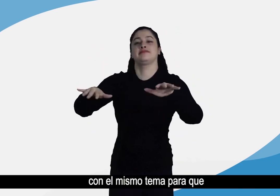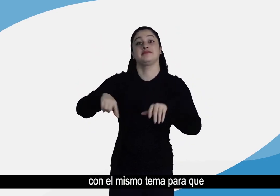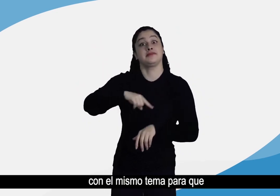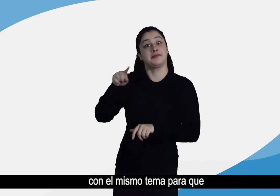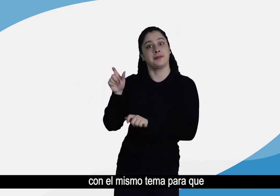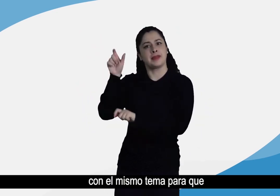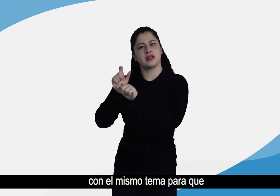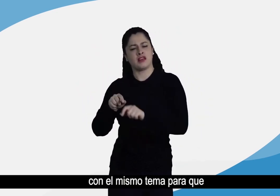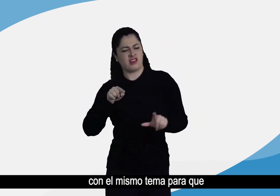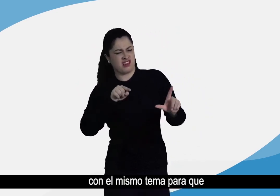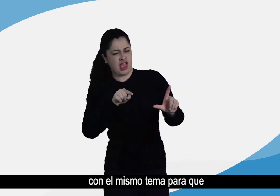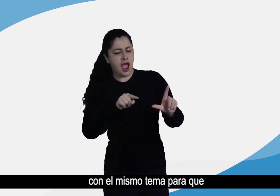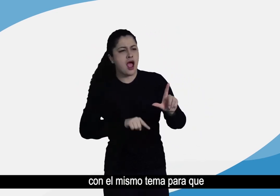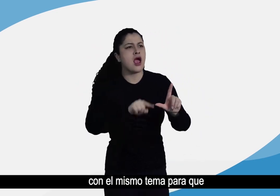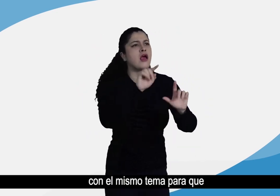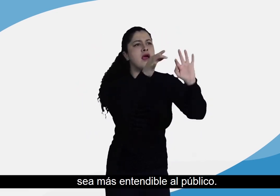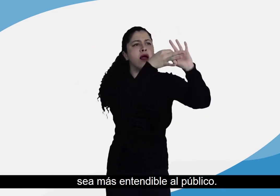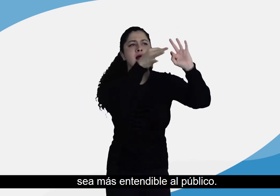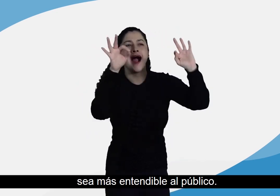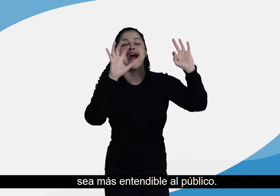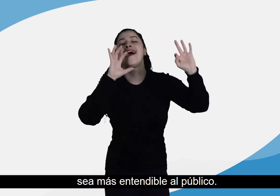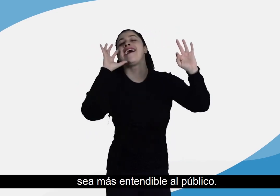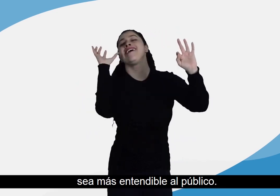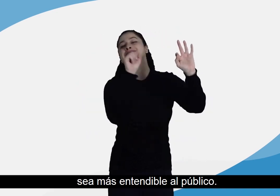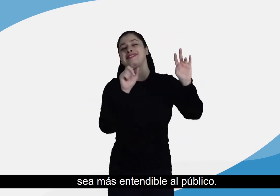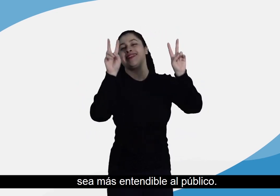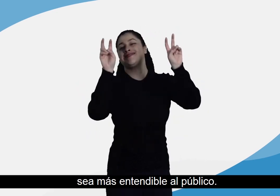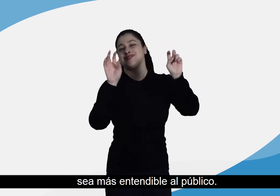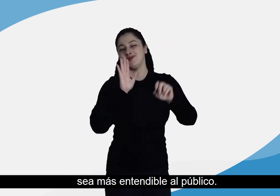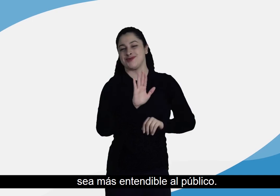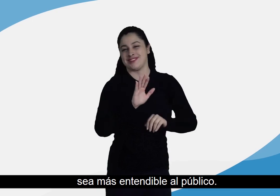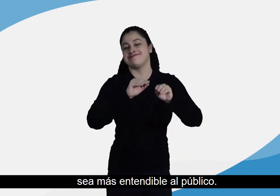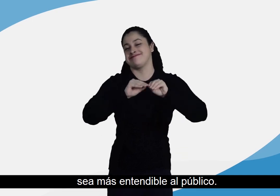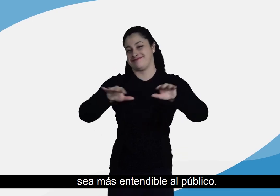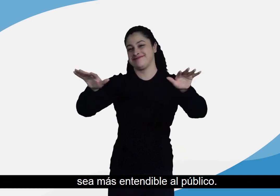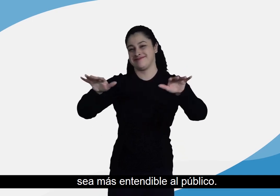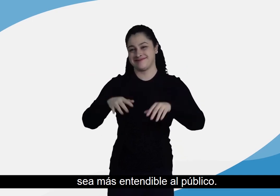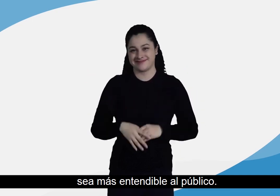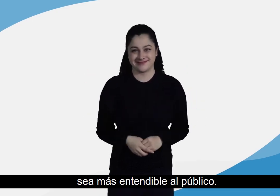para que sea más entendible al público. ¡Gracias! ¡Gracias! ¡Gracias! ¡Gracias! ¡Gracias!